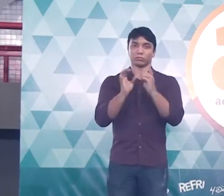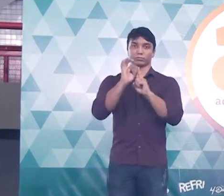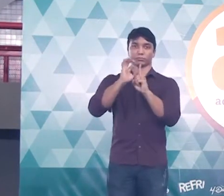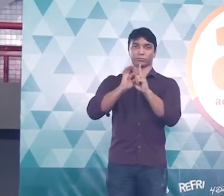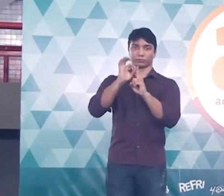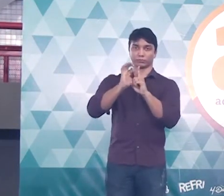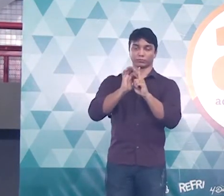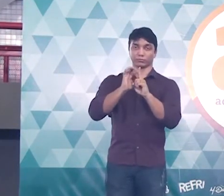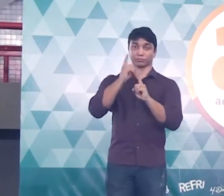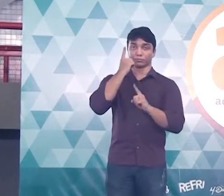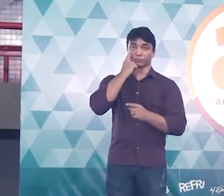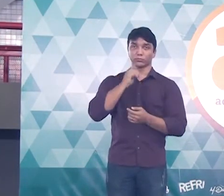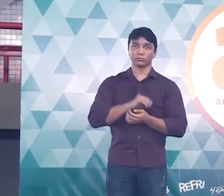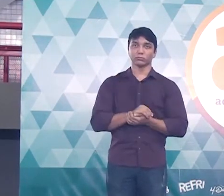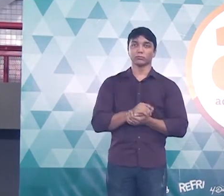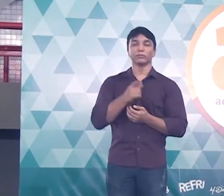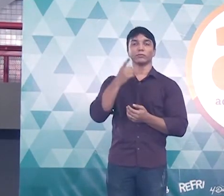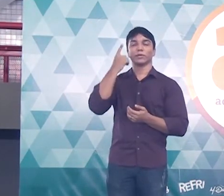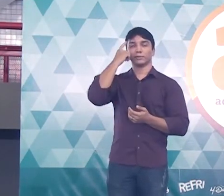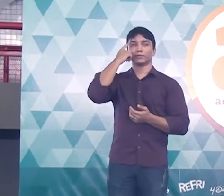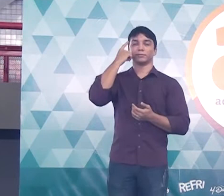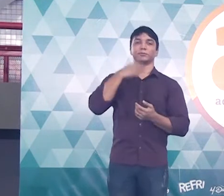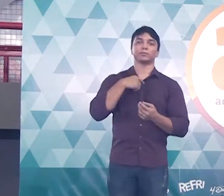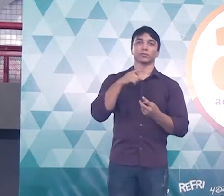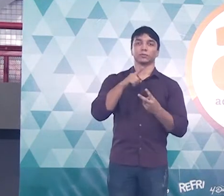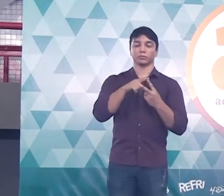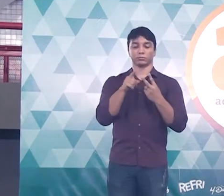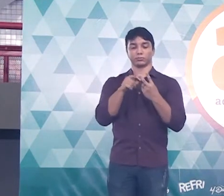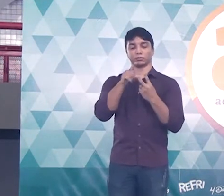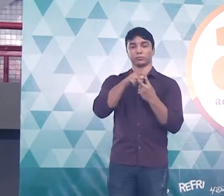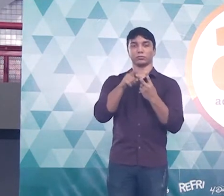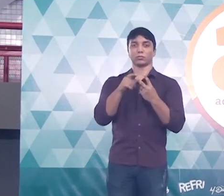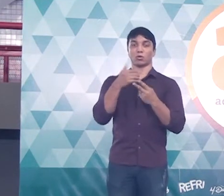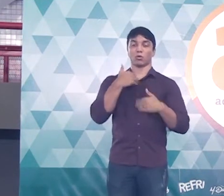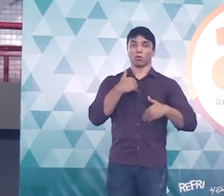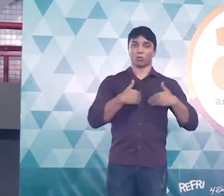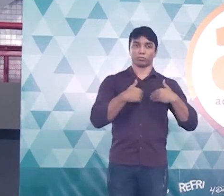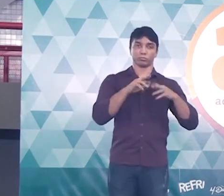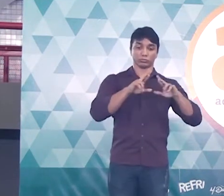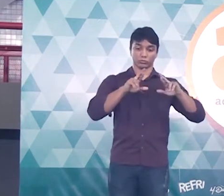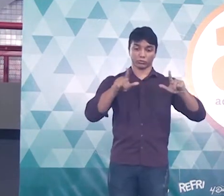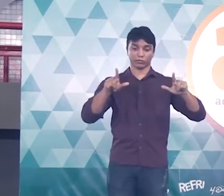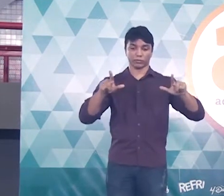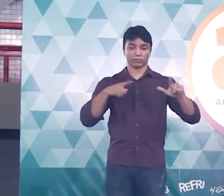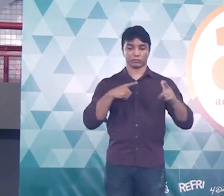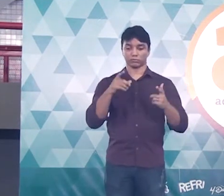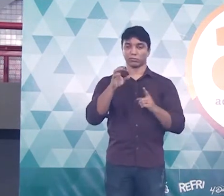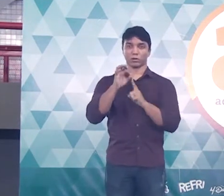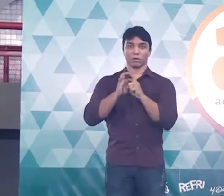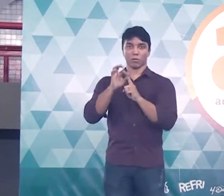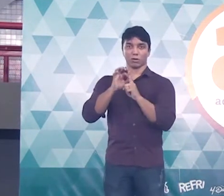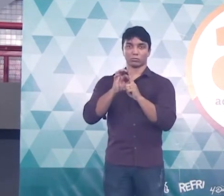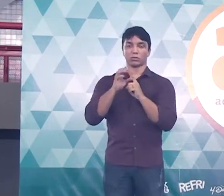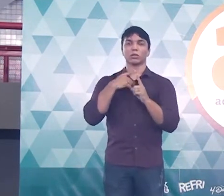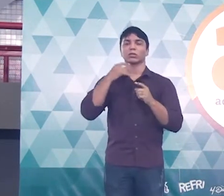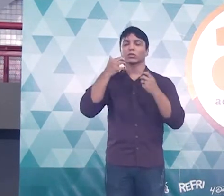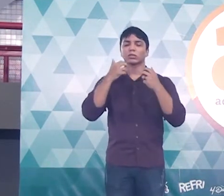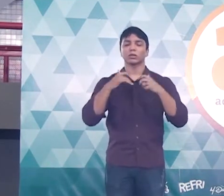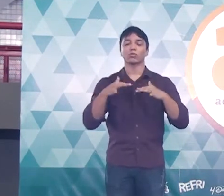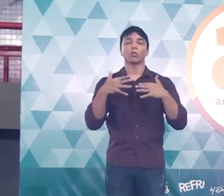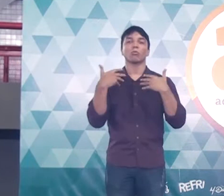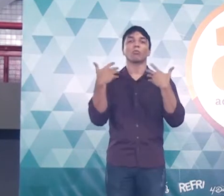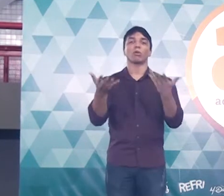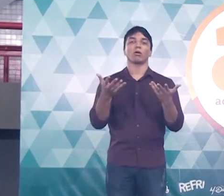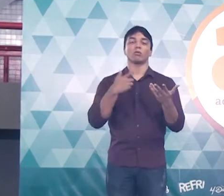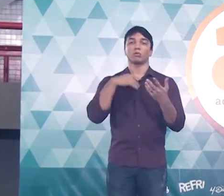tem vamos dizer assim, dois corpos de temperaturas diferentes, O que é natural?